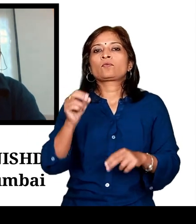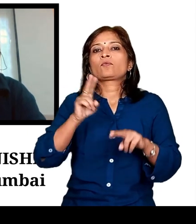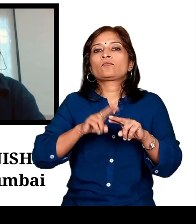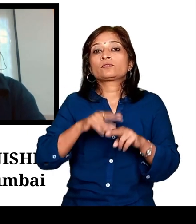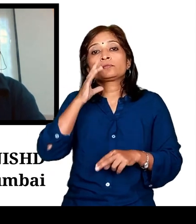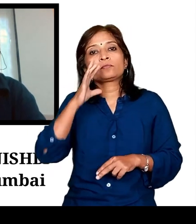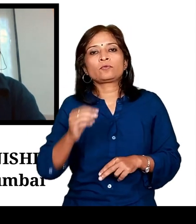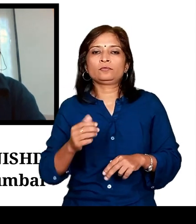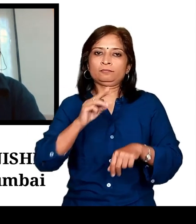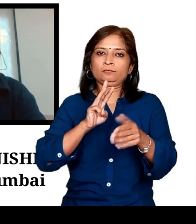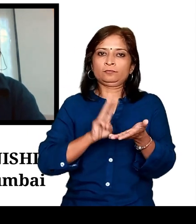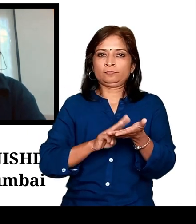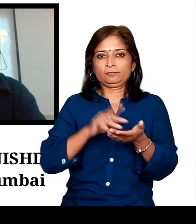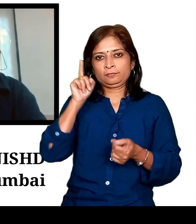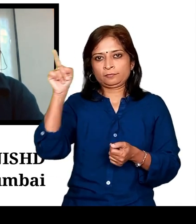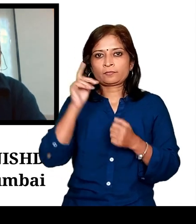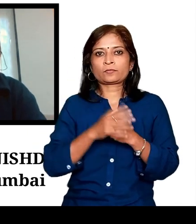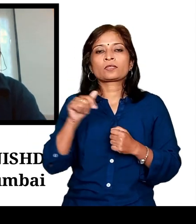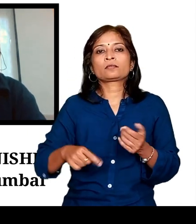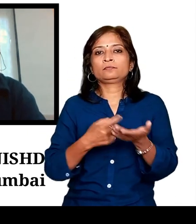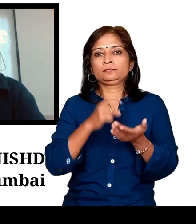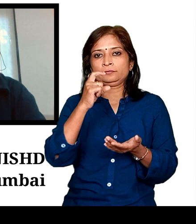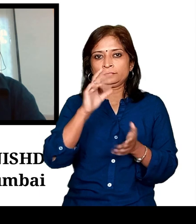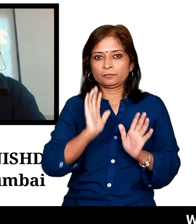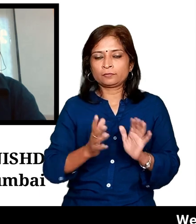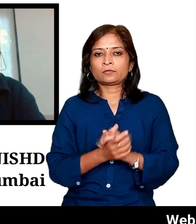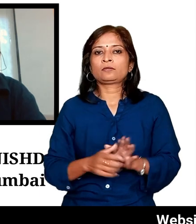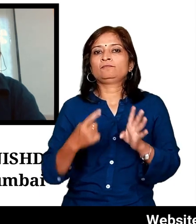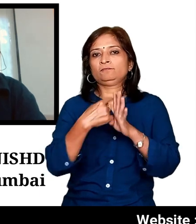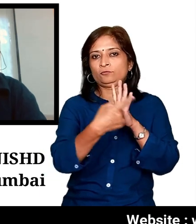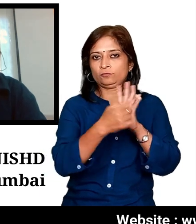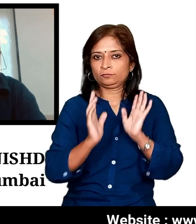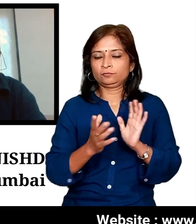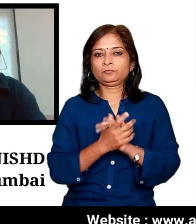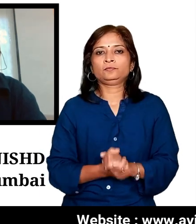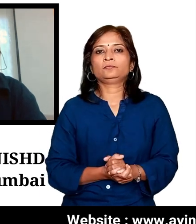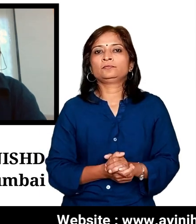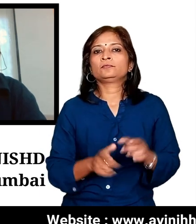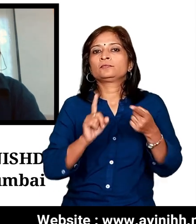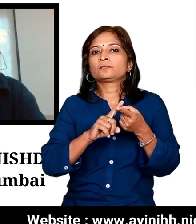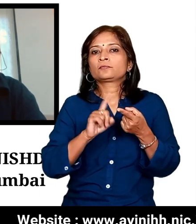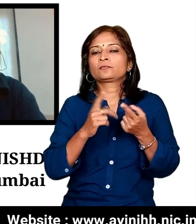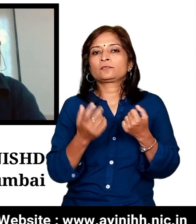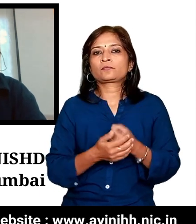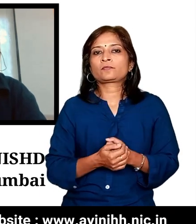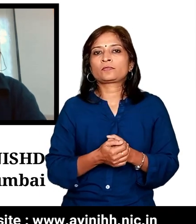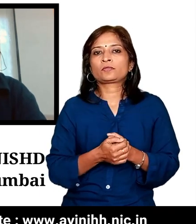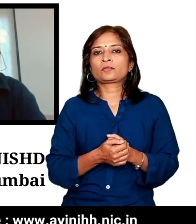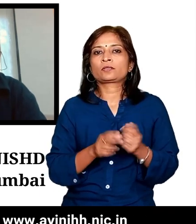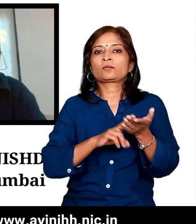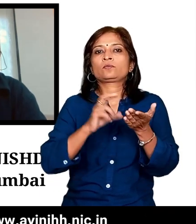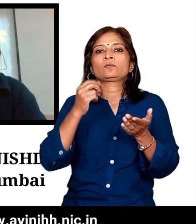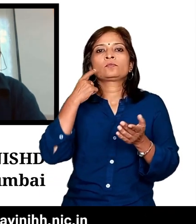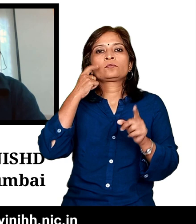में है, और वी हैव रीजनल सेंटर्स, टोटल फोर रीजनल सेंटर्स। वन इज